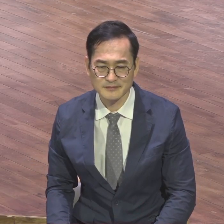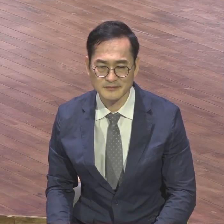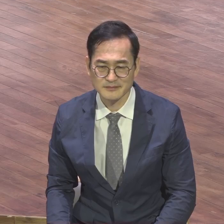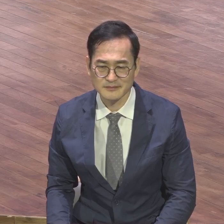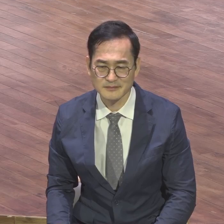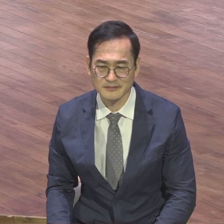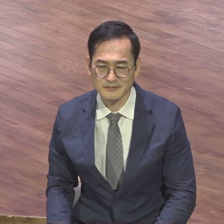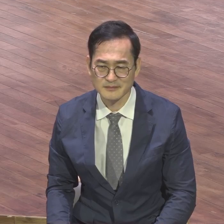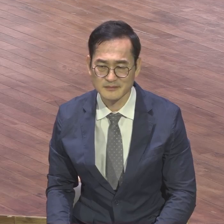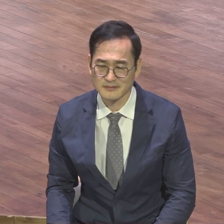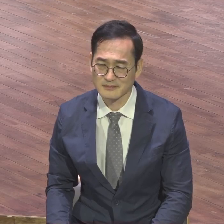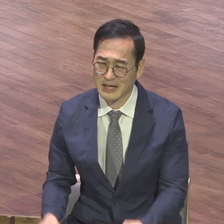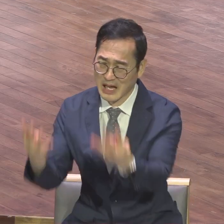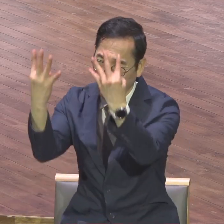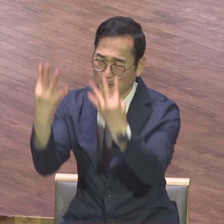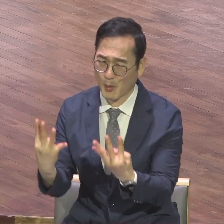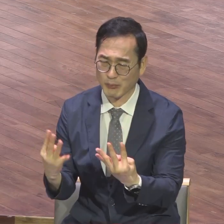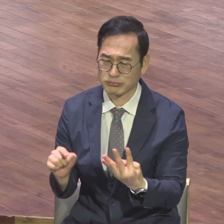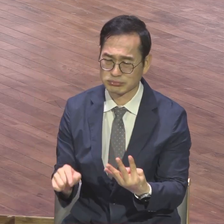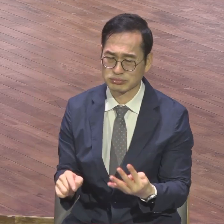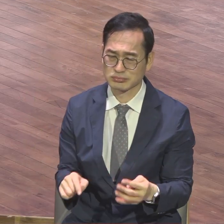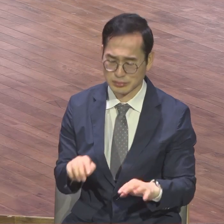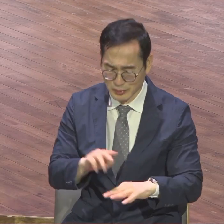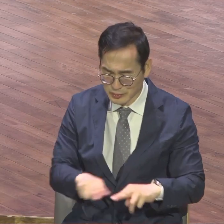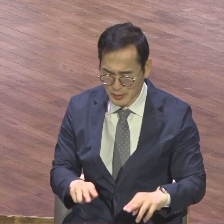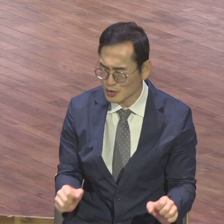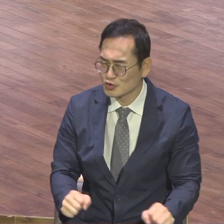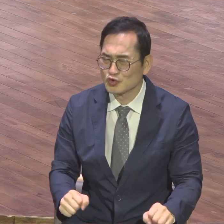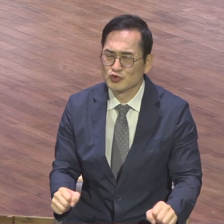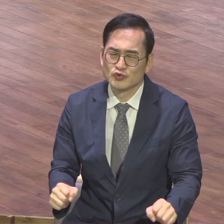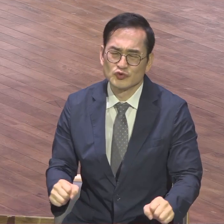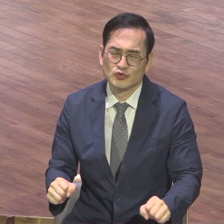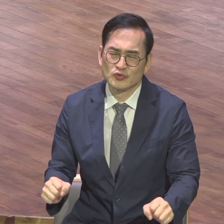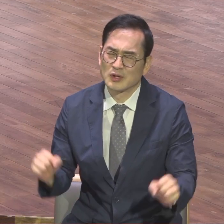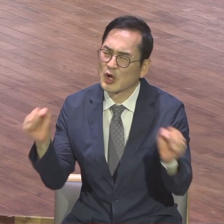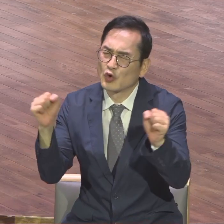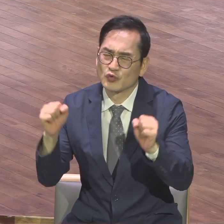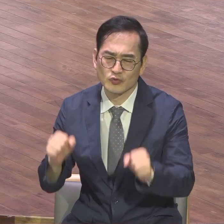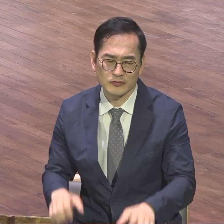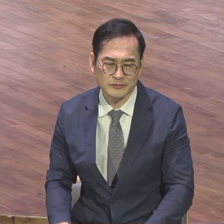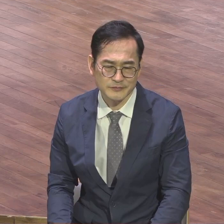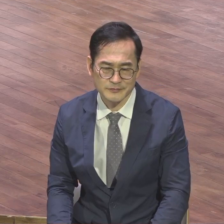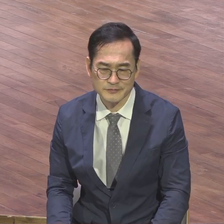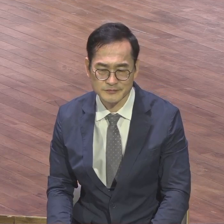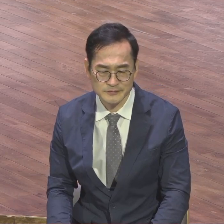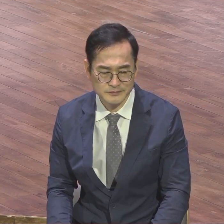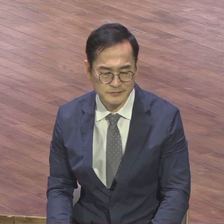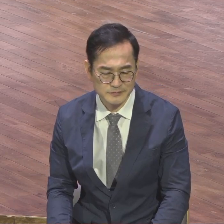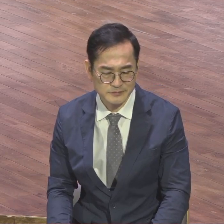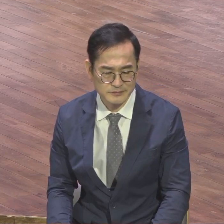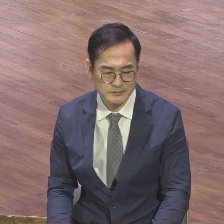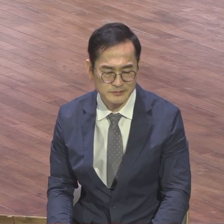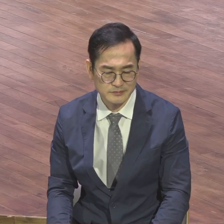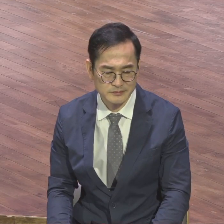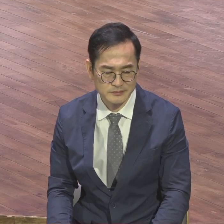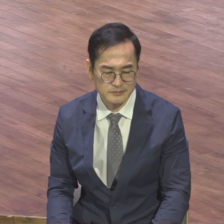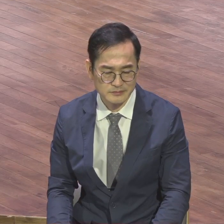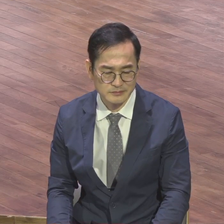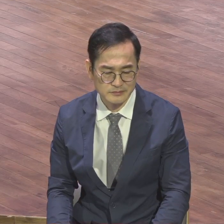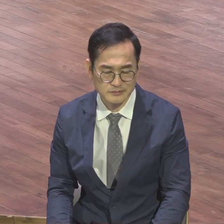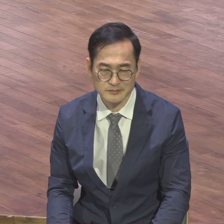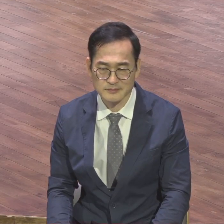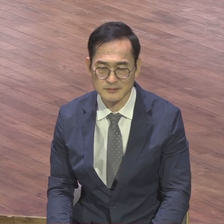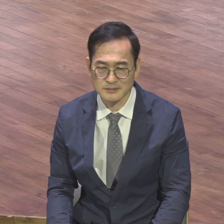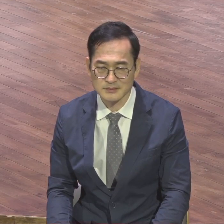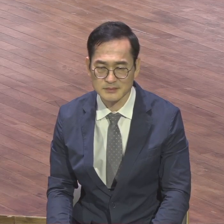사는 거예요. 흙 바닥에 사는 겁니다. 얼마나 추웠겠어요. 가장 그것도 깊은 감옥이라